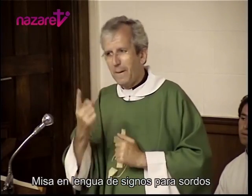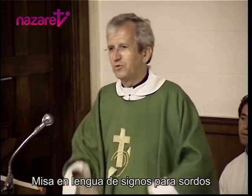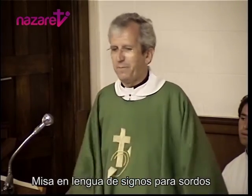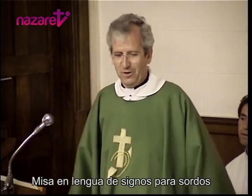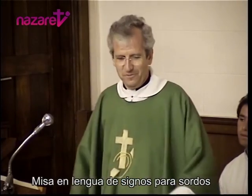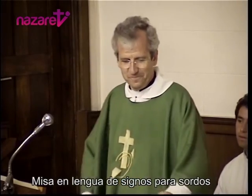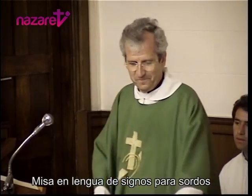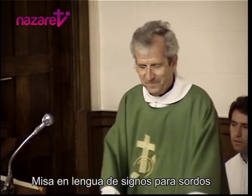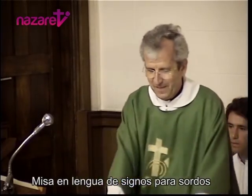a verlo.